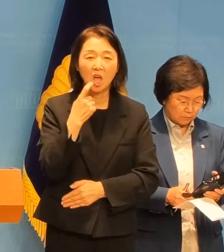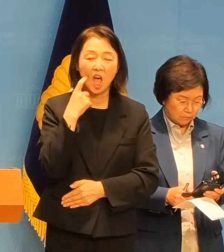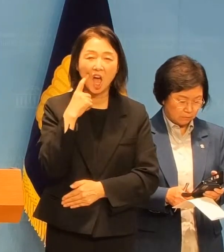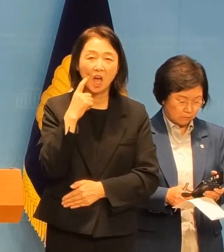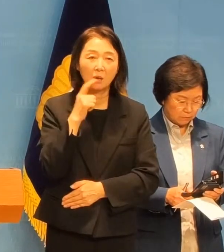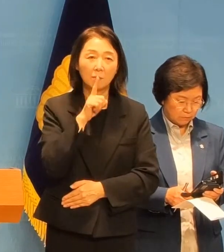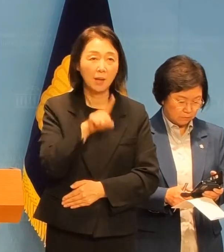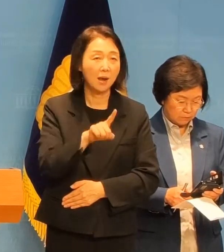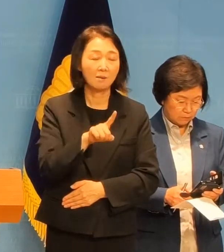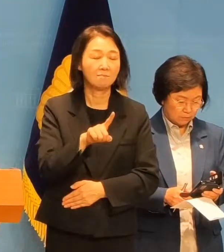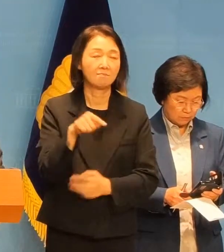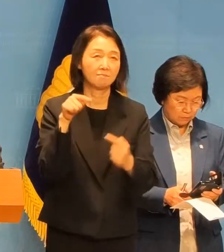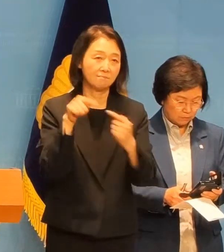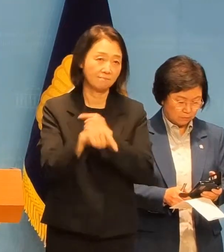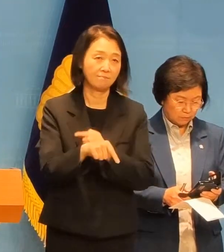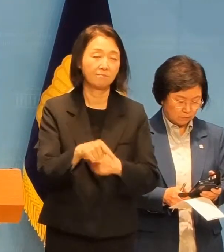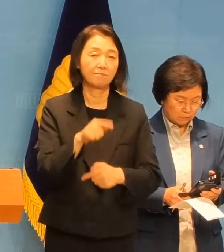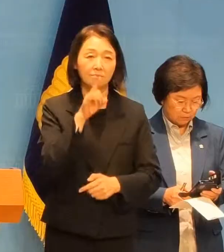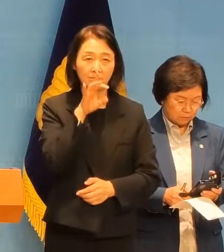않습니다.